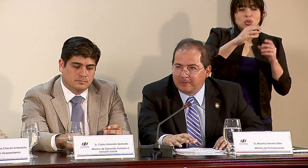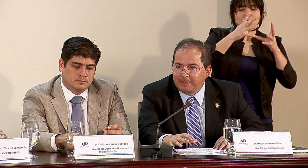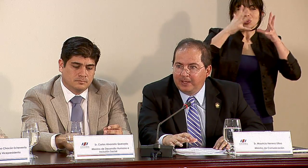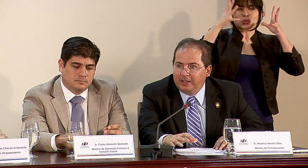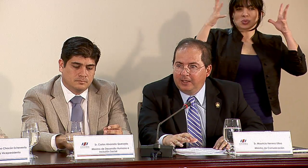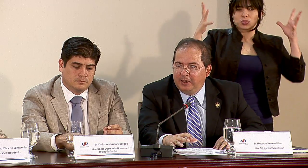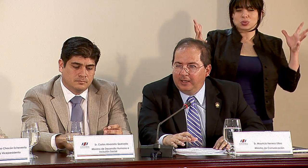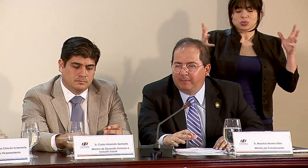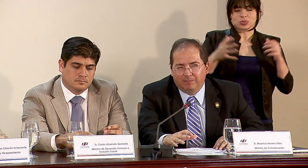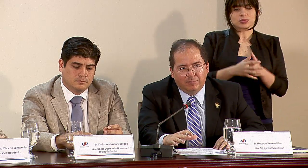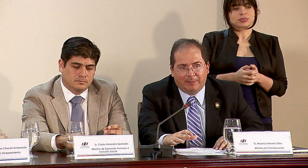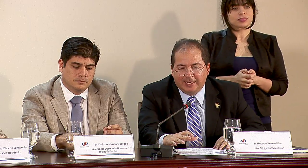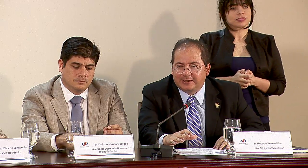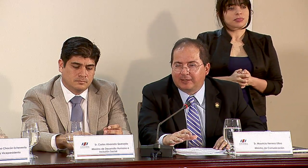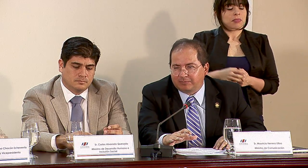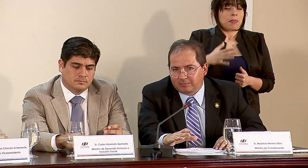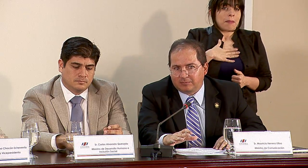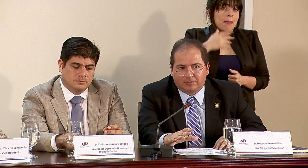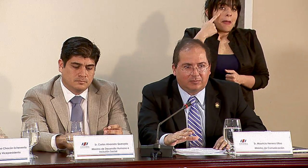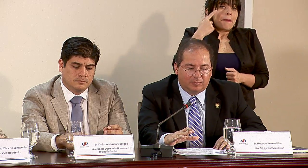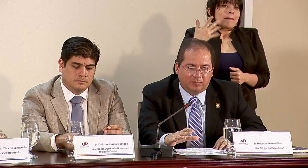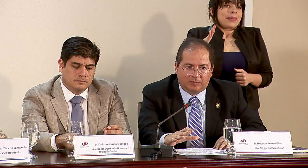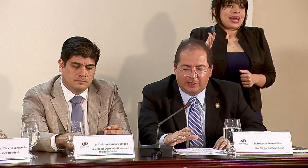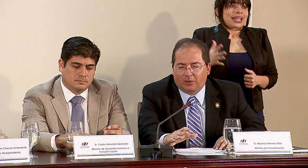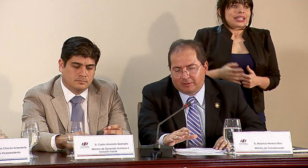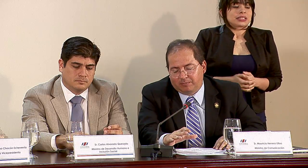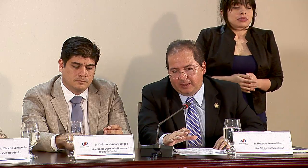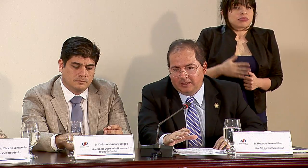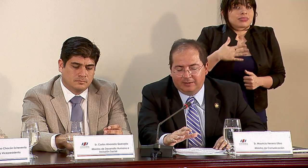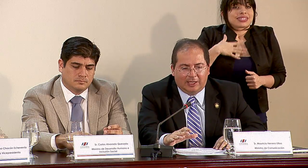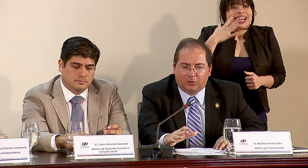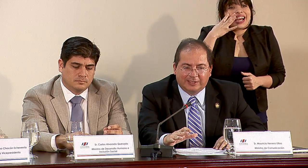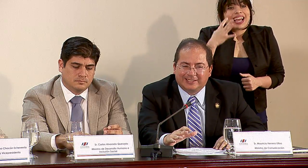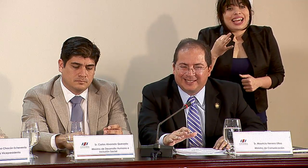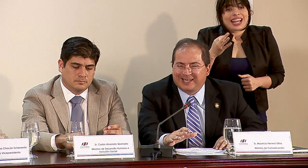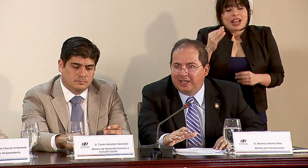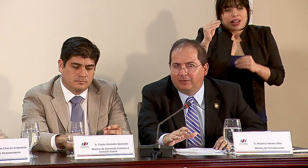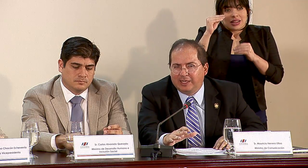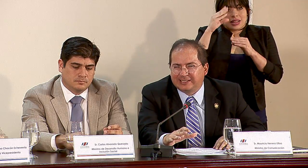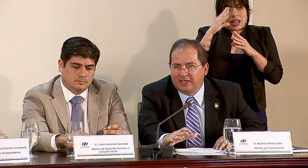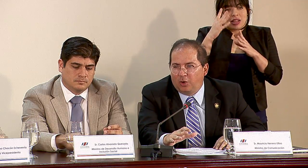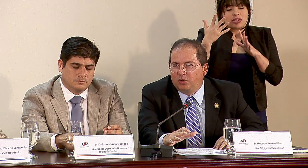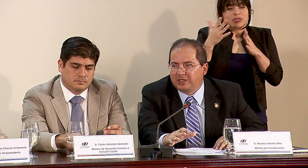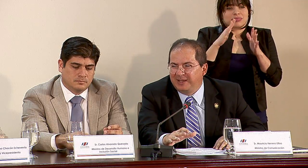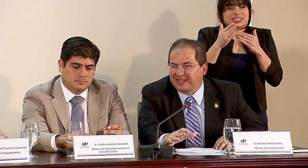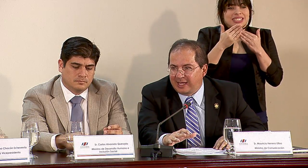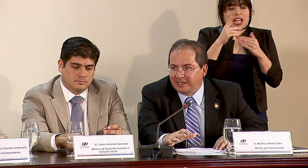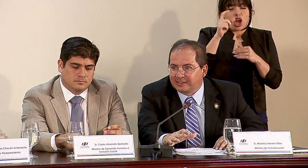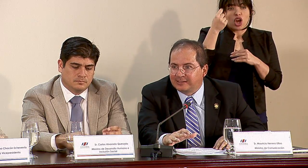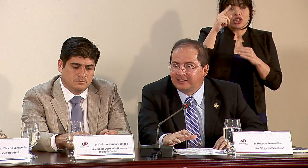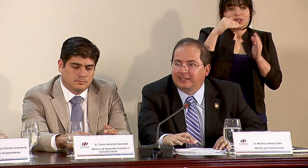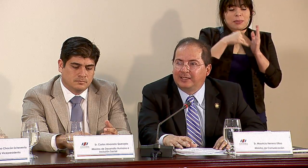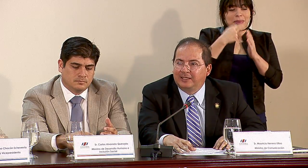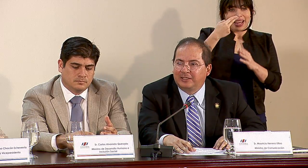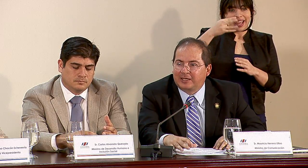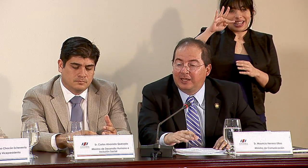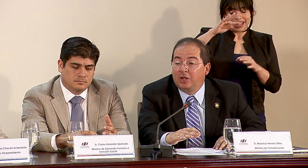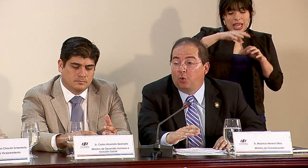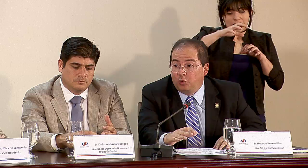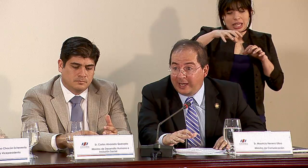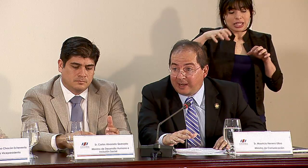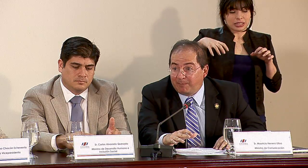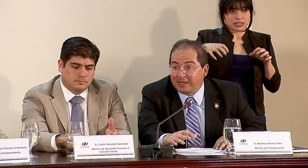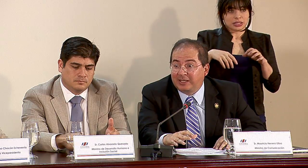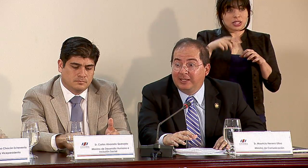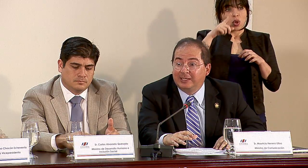extenso, me parece creo que el dato es cerca de unas 11 mil hectáreas de tierra,